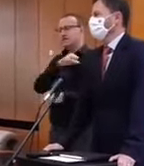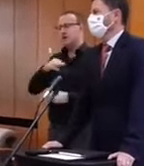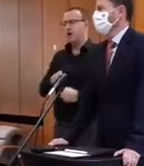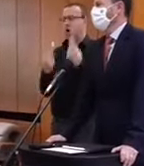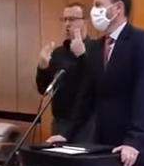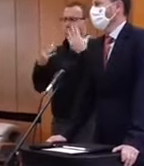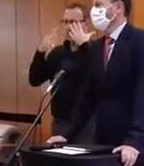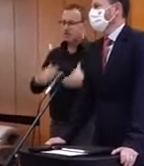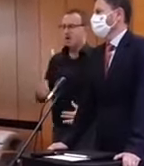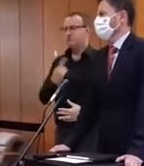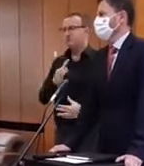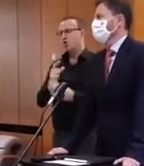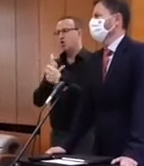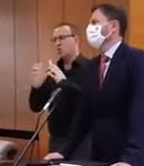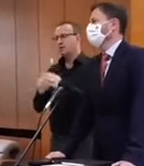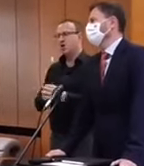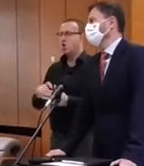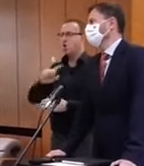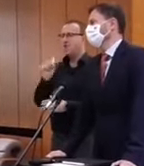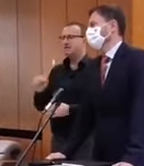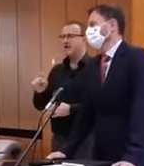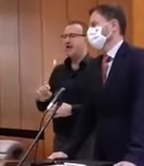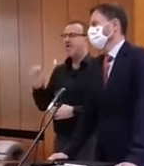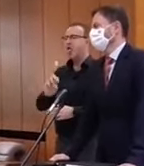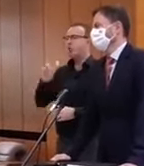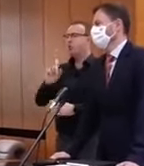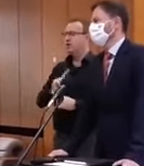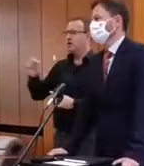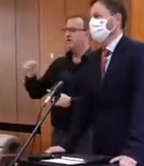sebareflexiu jeho komunikácie. Otázka je, či on pre nich hovorí hodne.